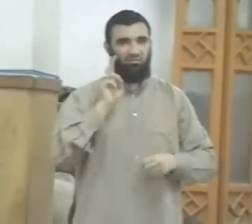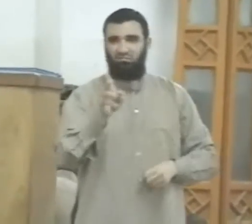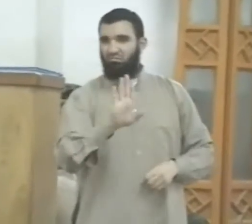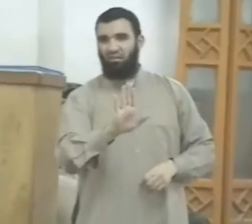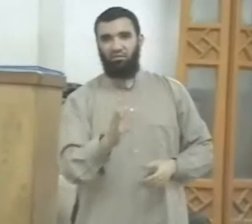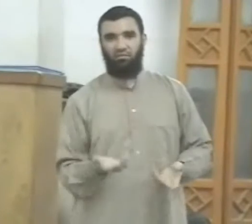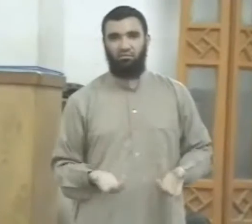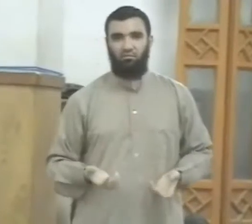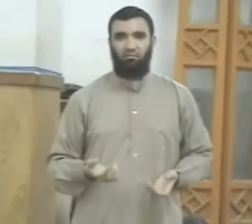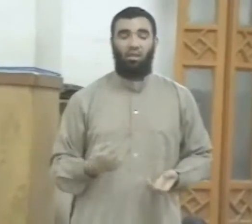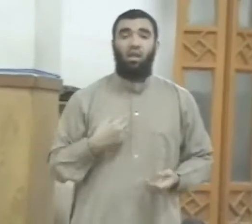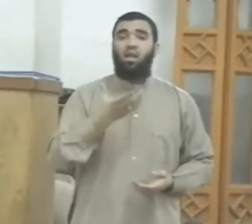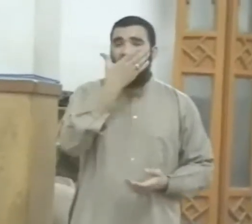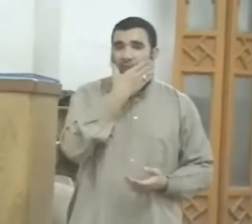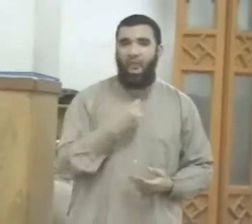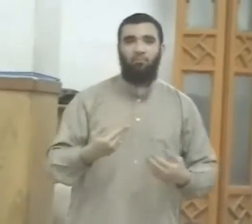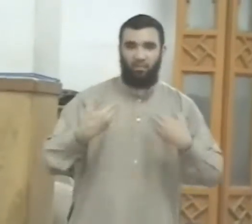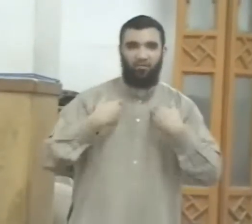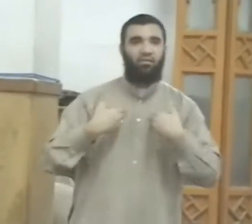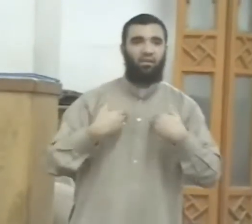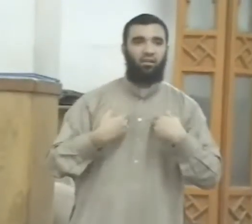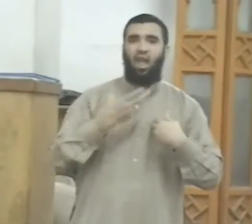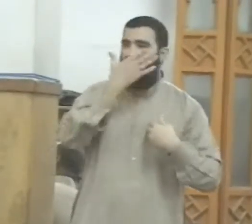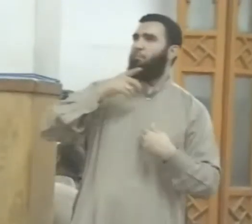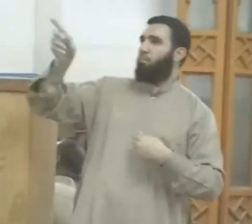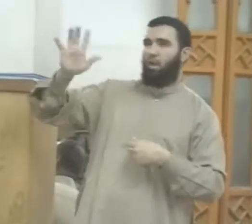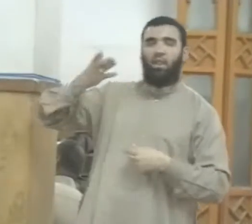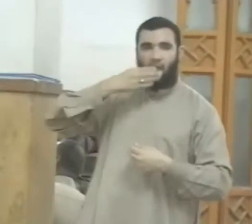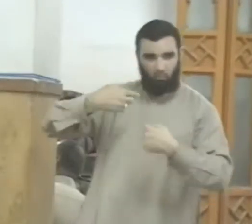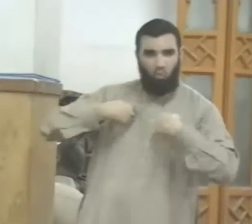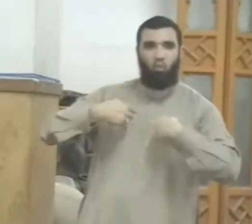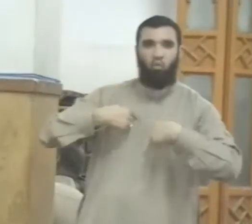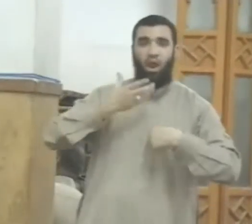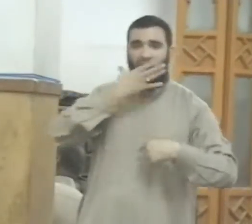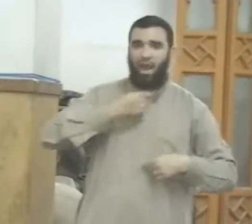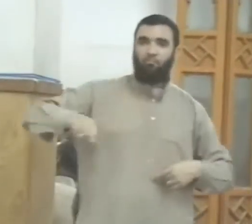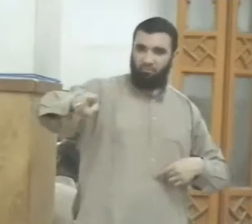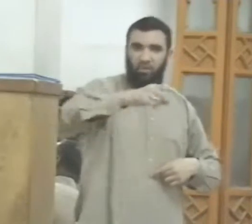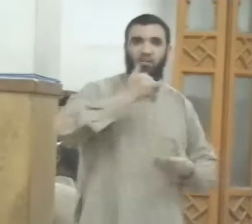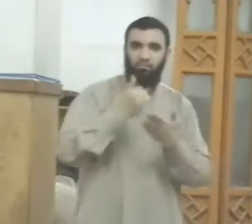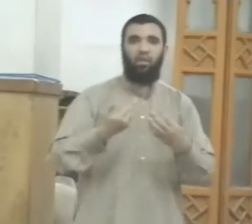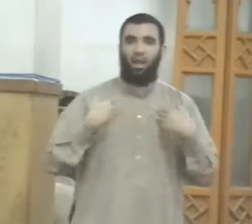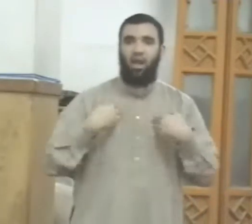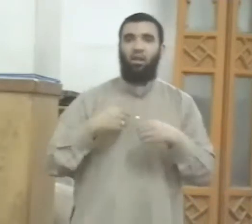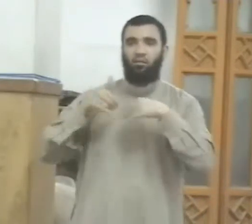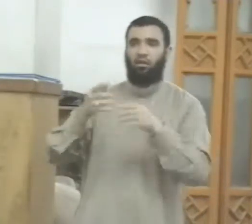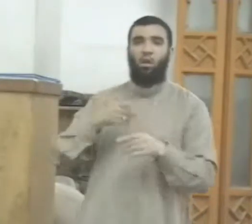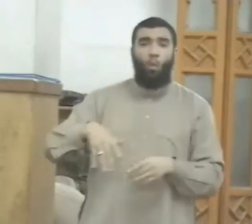نعيد زماننا والعيب فينا وليس لزماننا عيب سوانا. اتقوا الله وعودوا